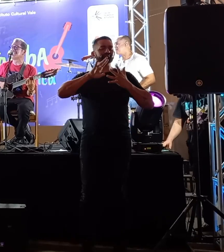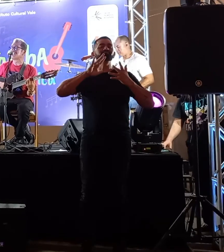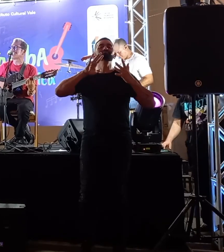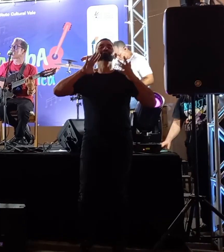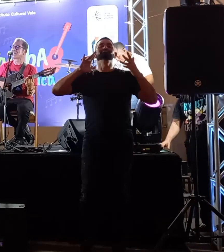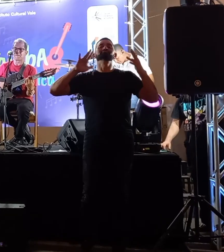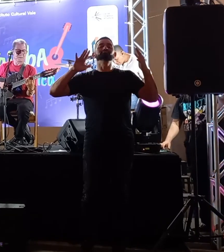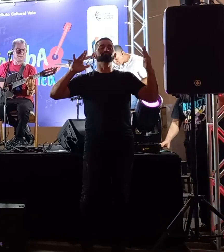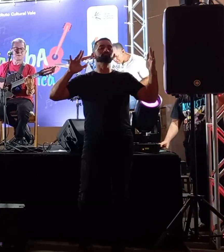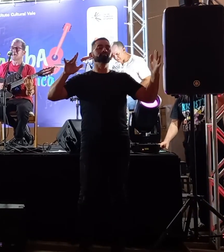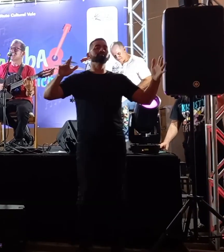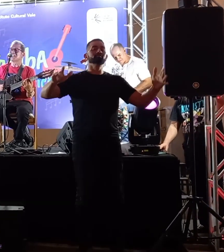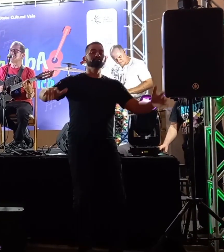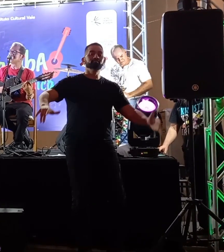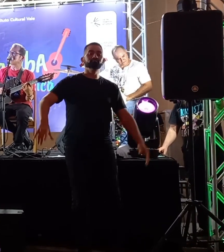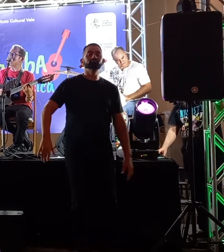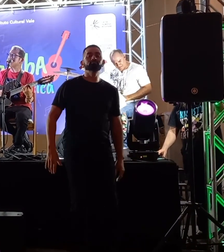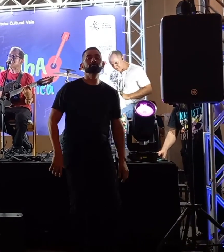coração.